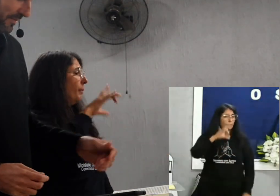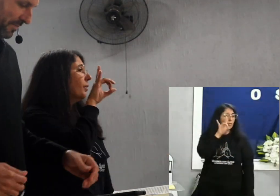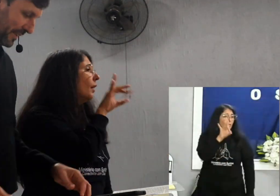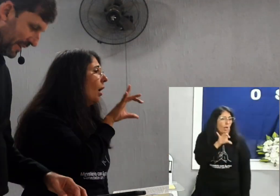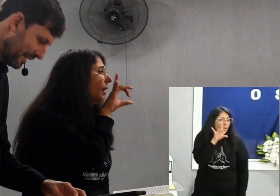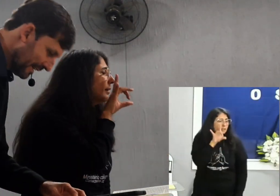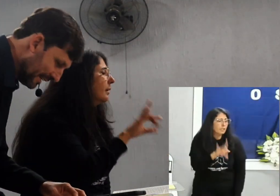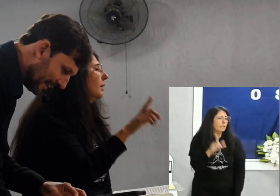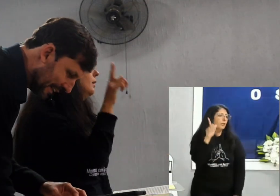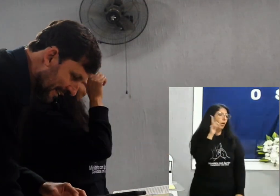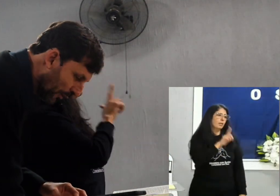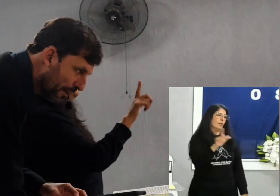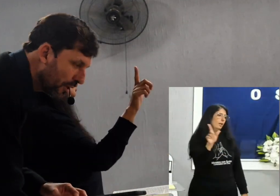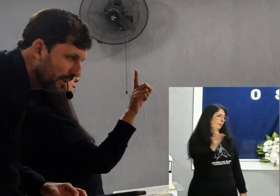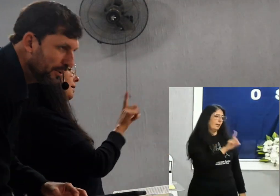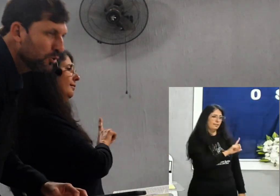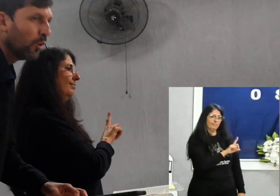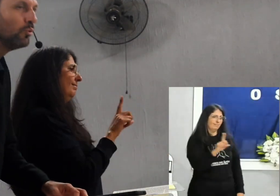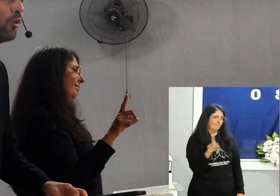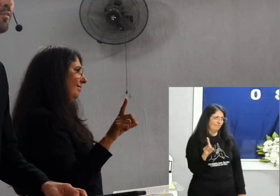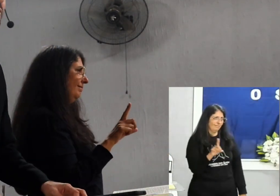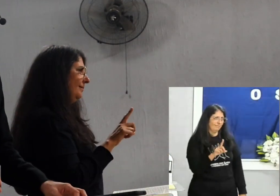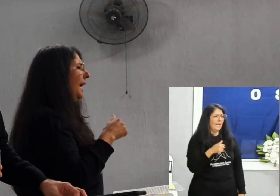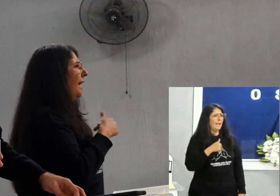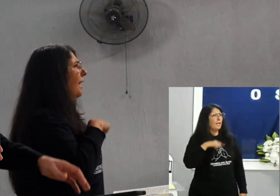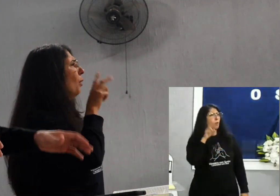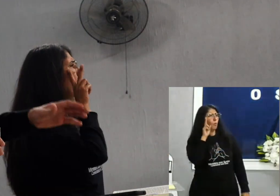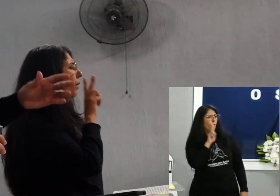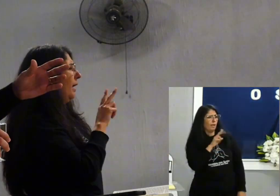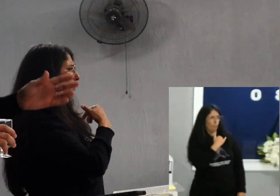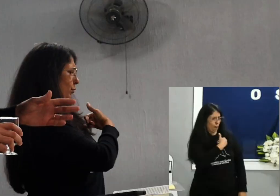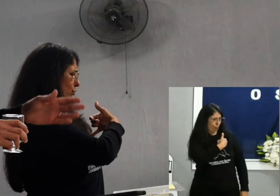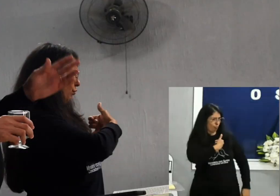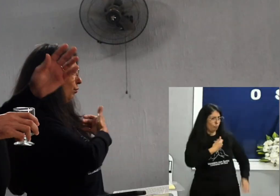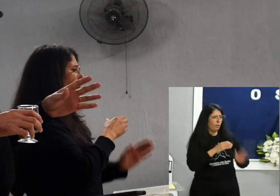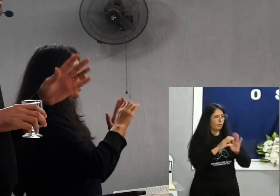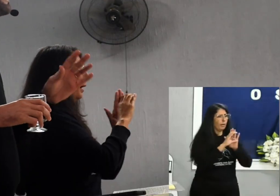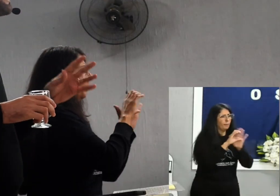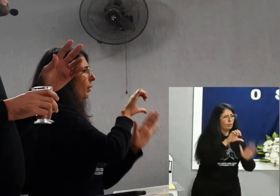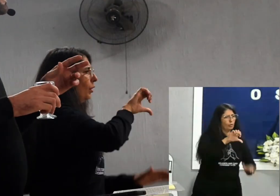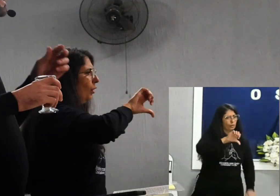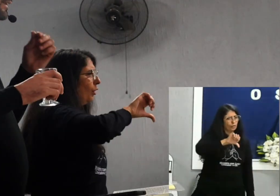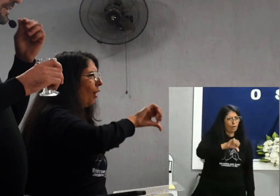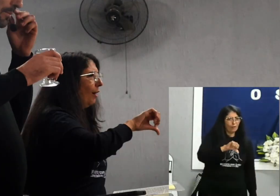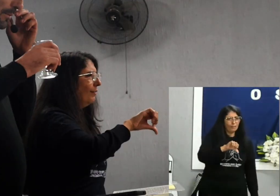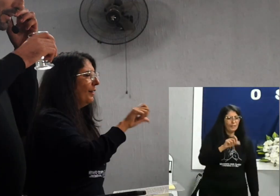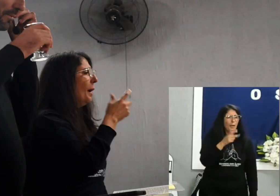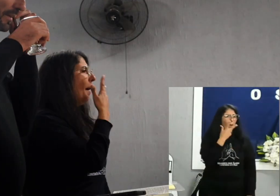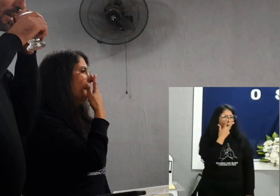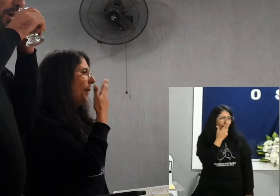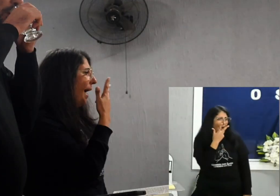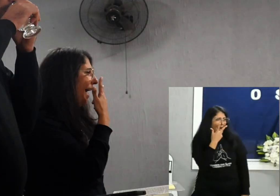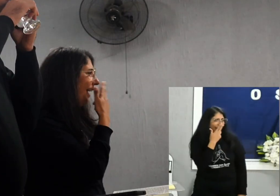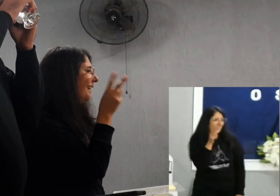judeu? E eu lembro aqui de João 9. João 9, eu penso que é uma das histórias mais engraçadas da